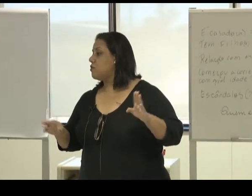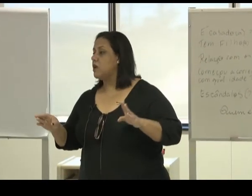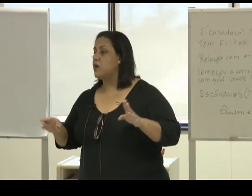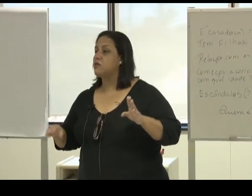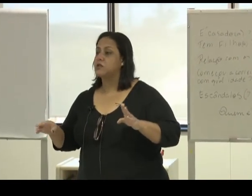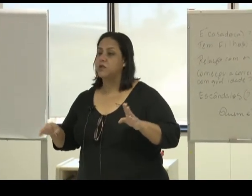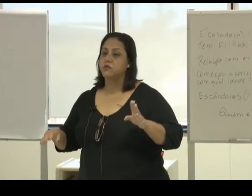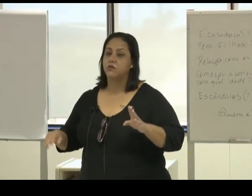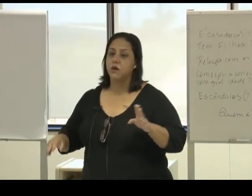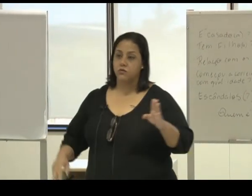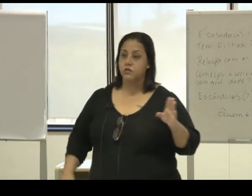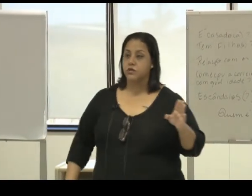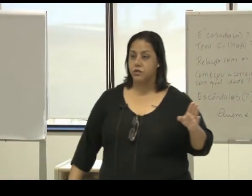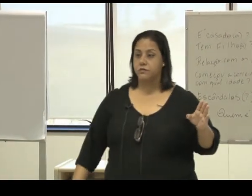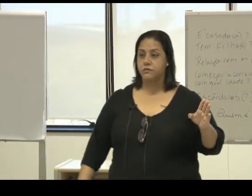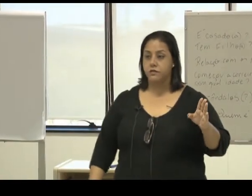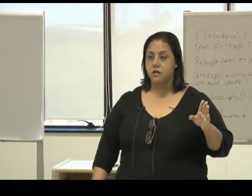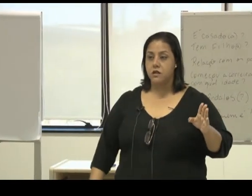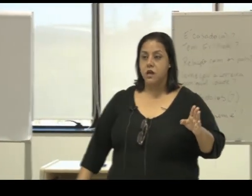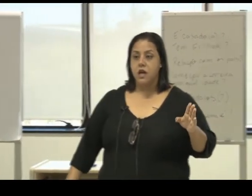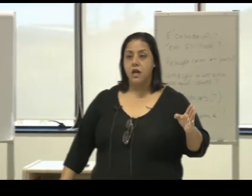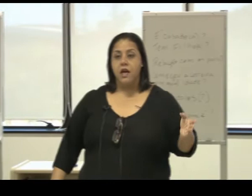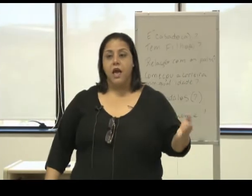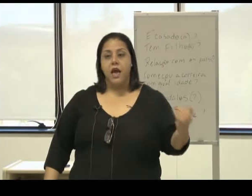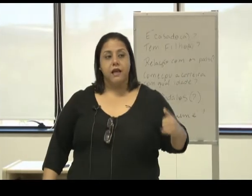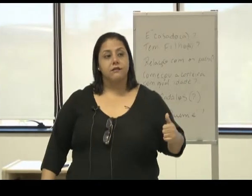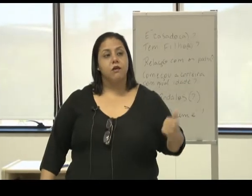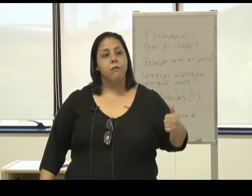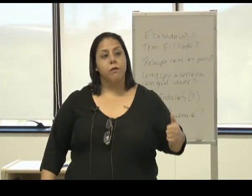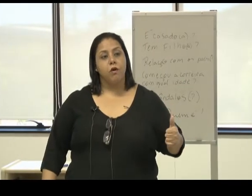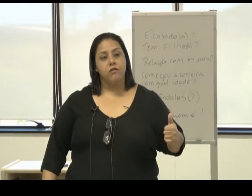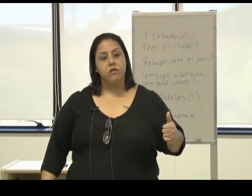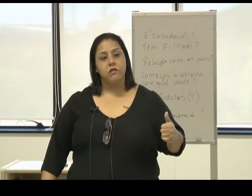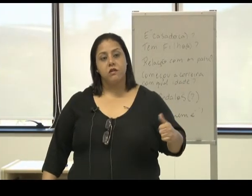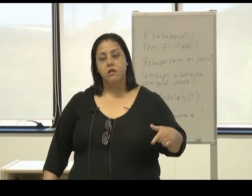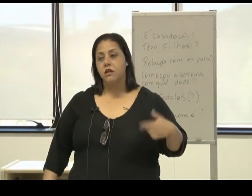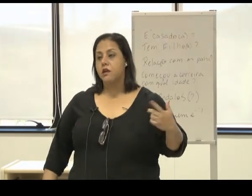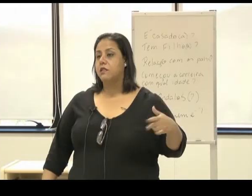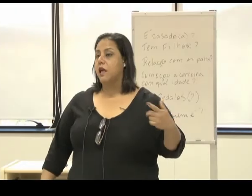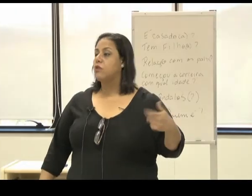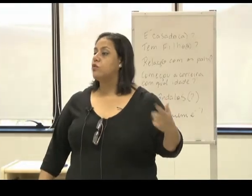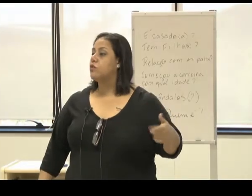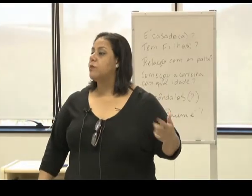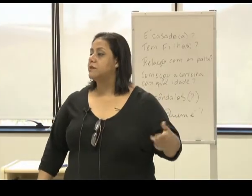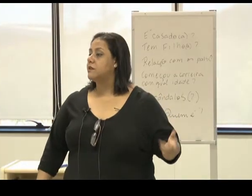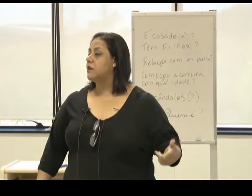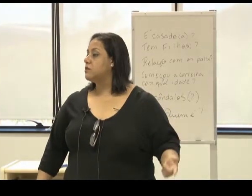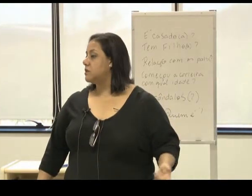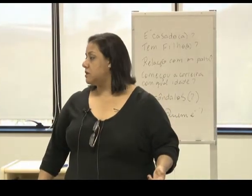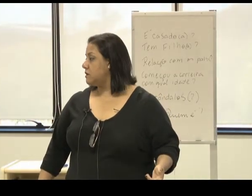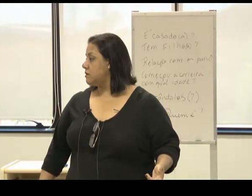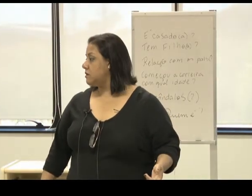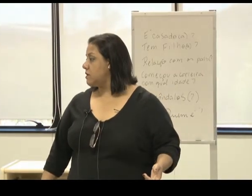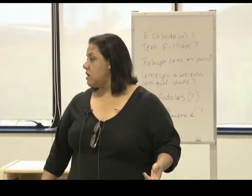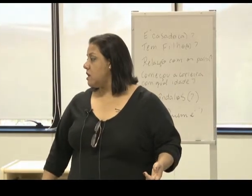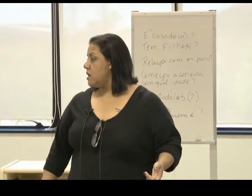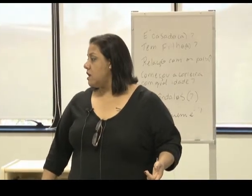5º, 6º ano hoje. Essa é uma prova que tem tudo para ser traduzida. E